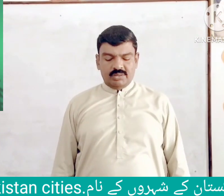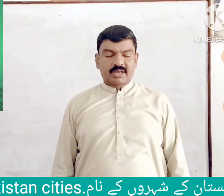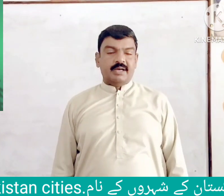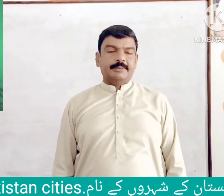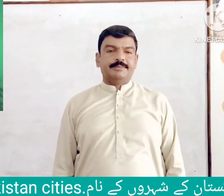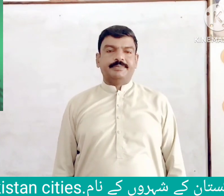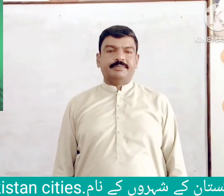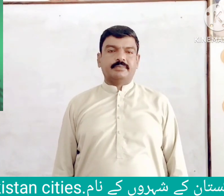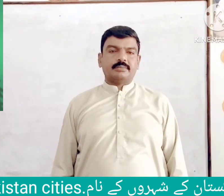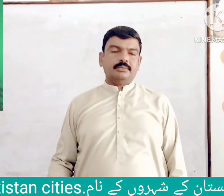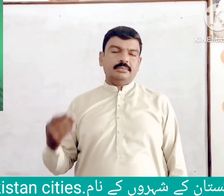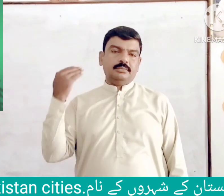मुल्तान